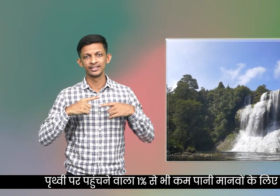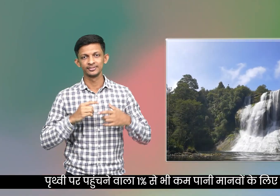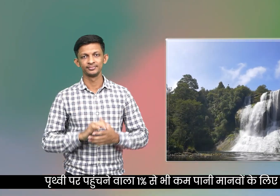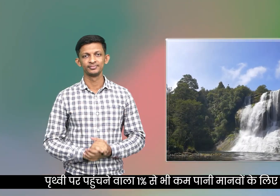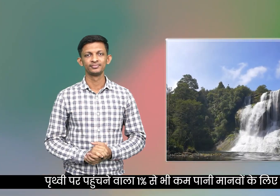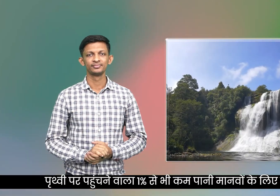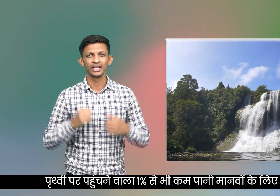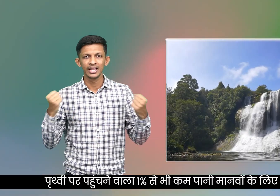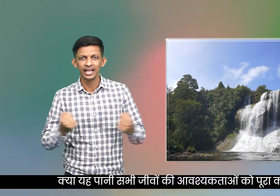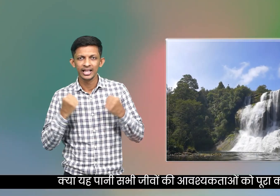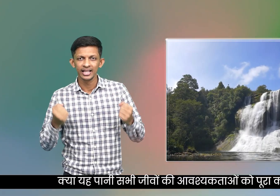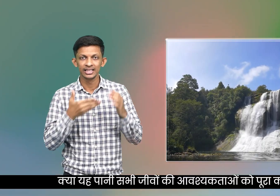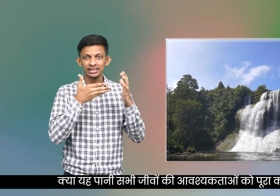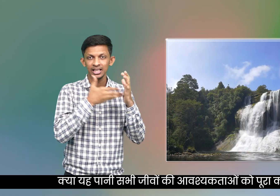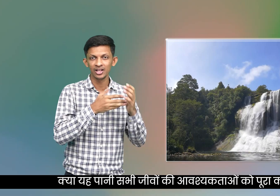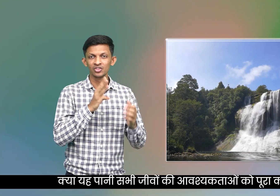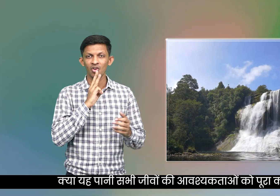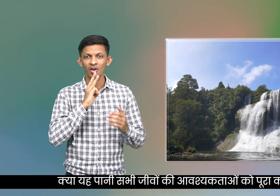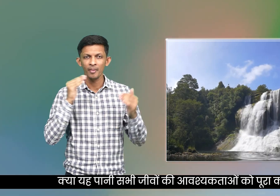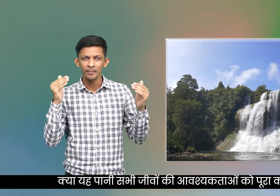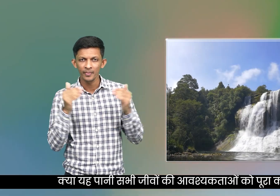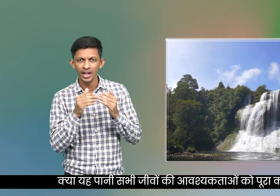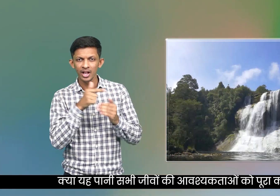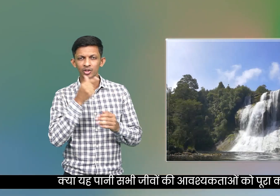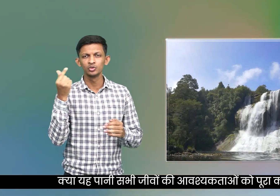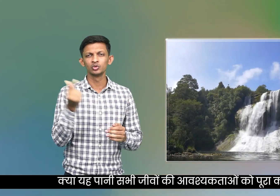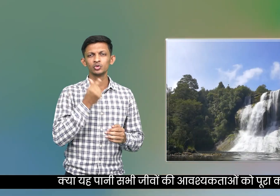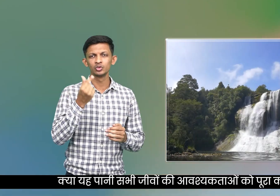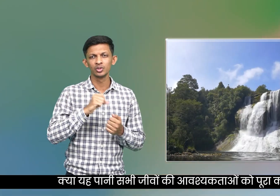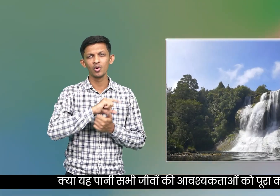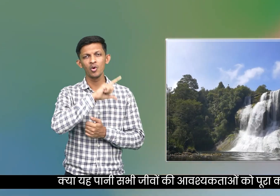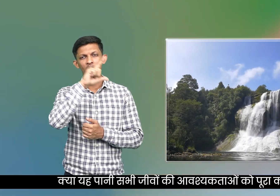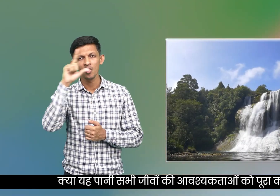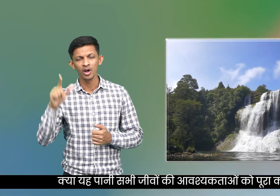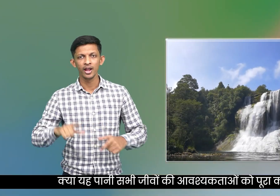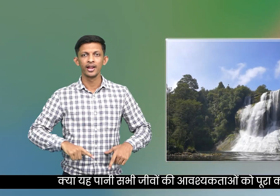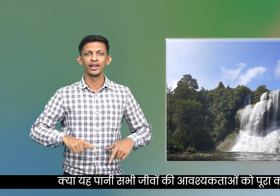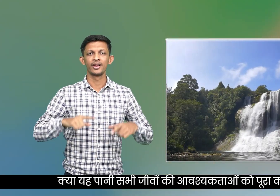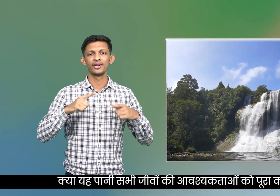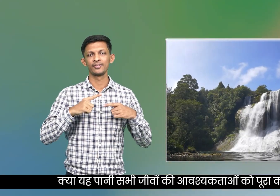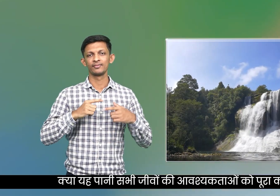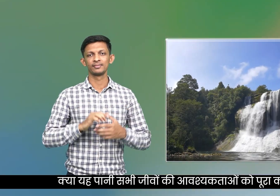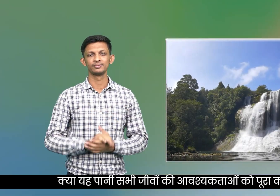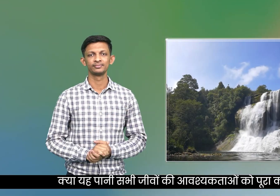होता है। क्या यह पानी सभी जीवों की आवश्यकताओं को पूरा कर सकता